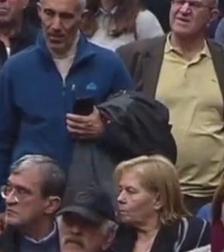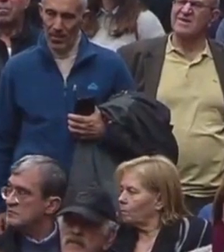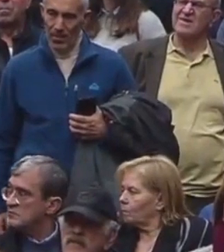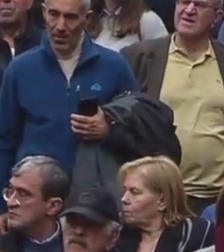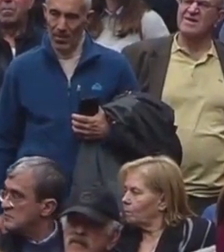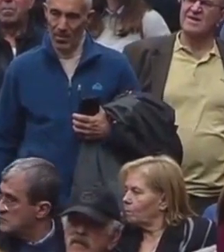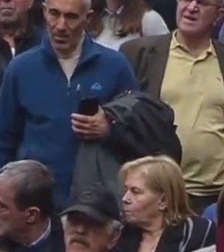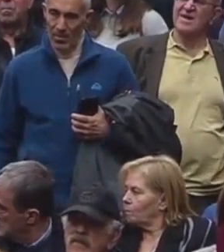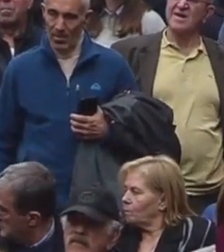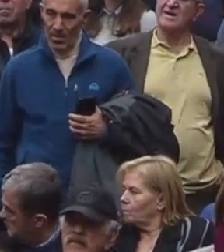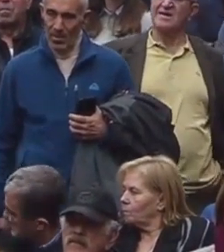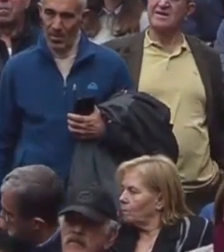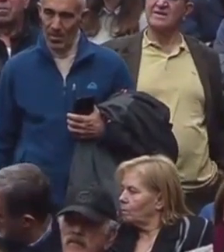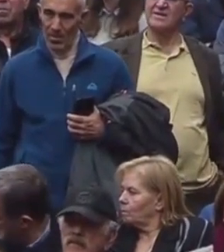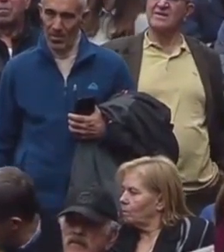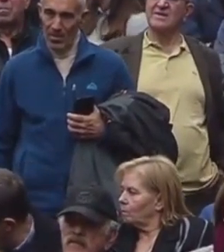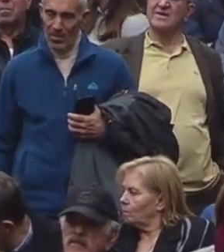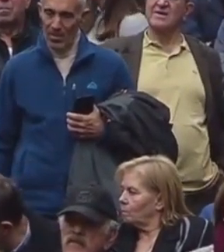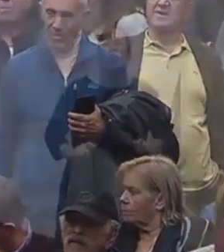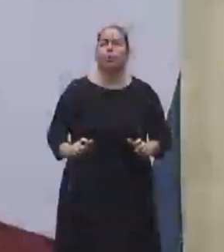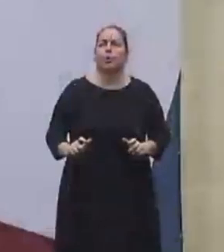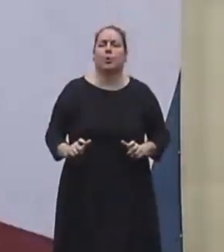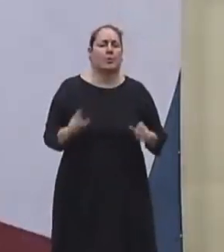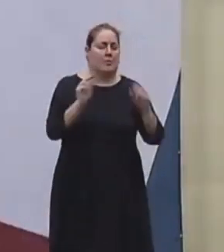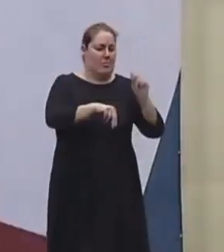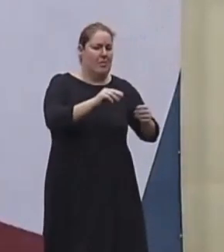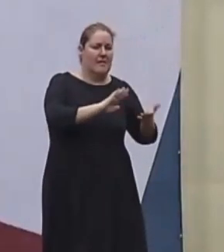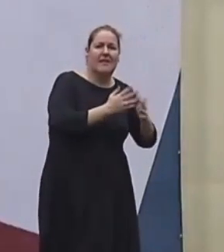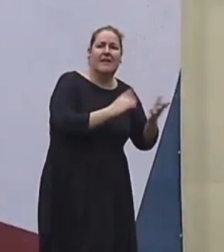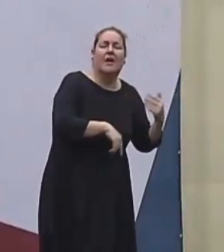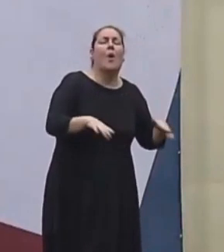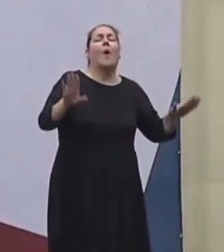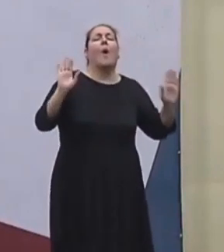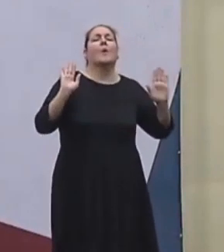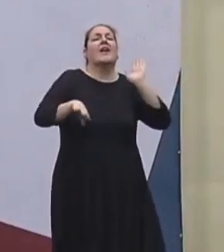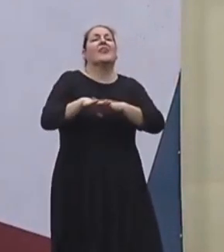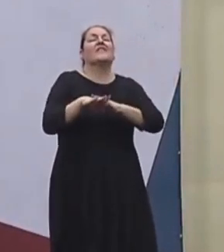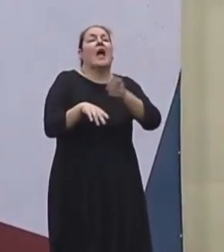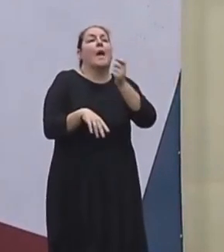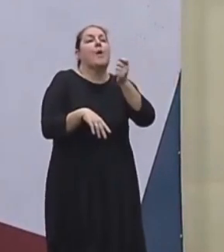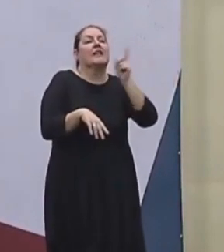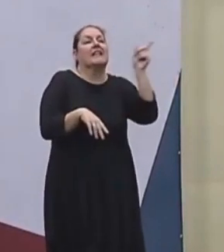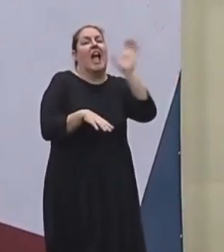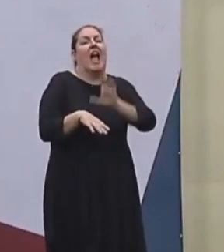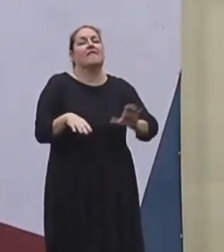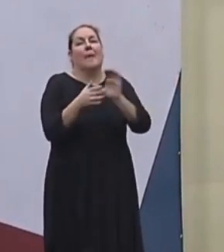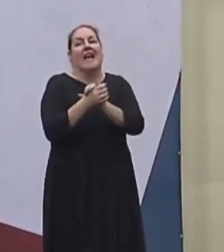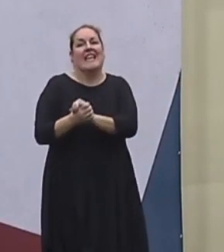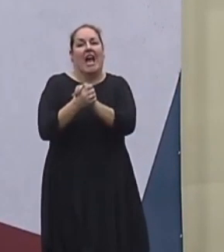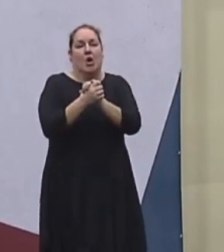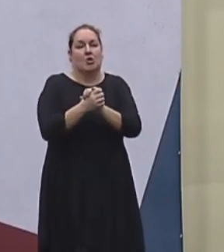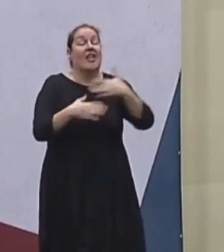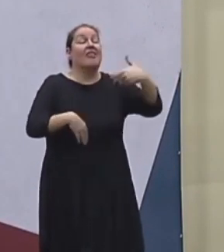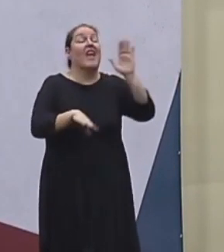του πλούτου, οι ανταγωνισμοί τους, οι επιλογές τους. Δεν φταίει η πολιτική της Ευρωπαϊκής Ένωσης. Δεν